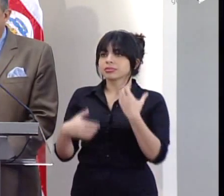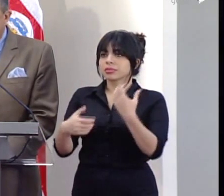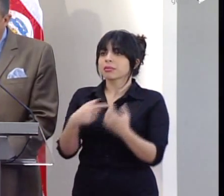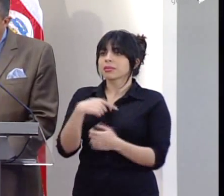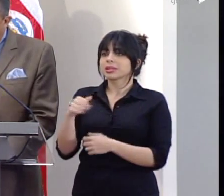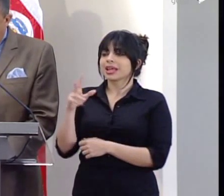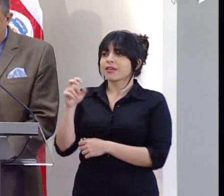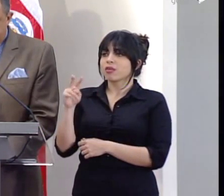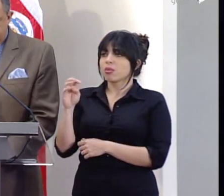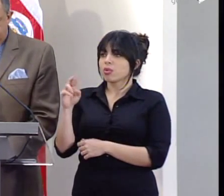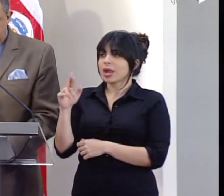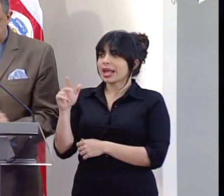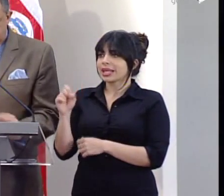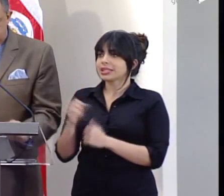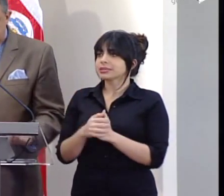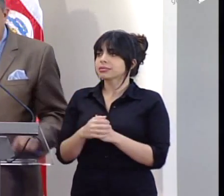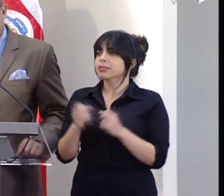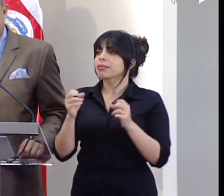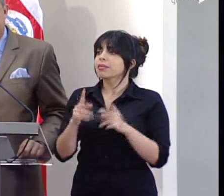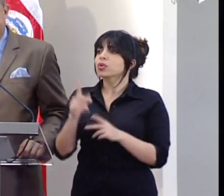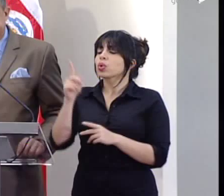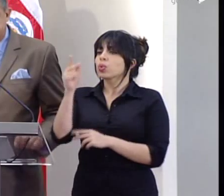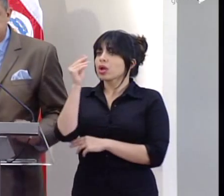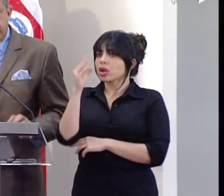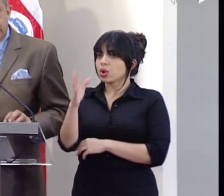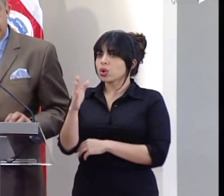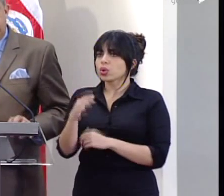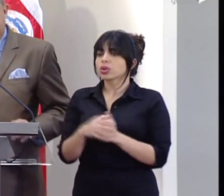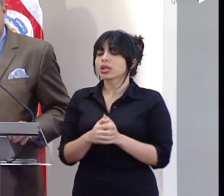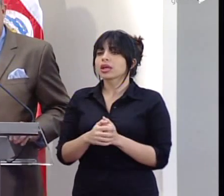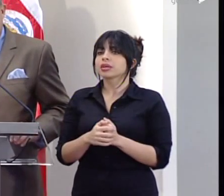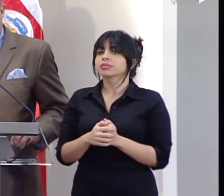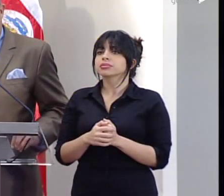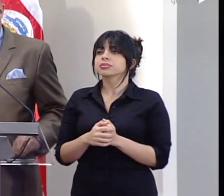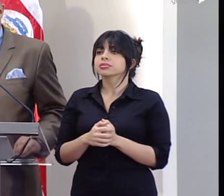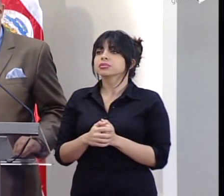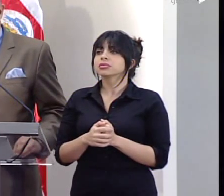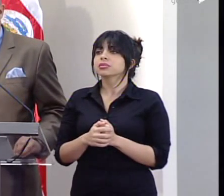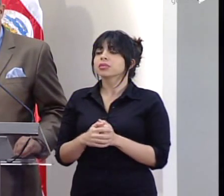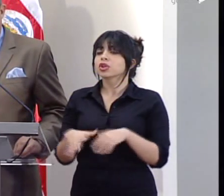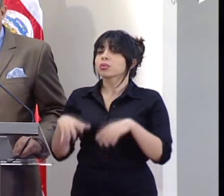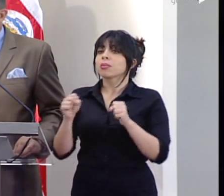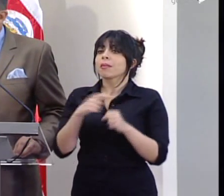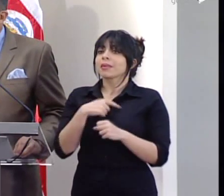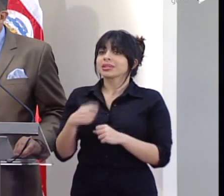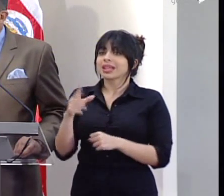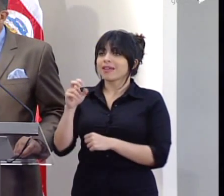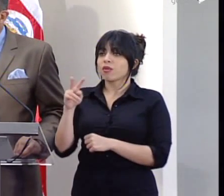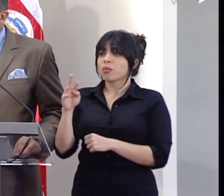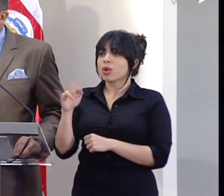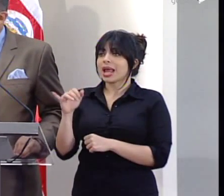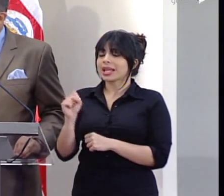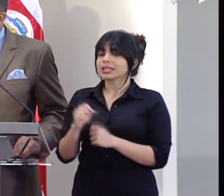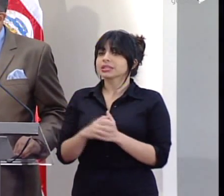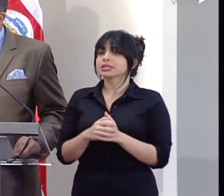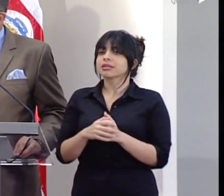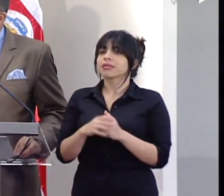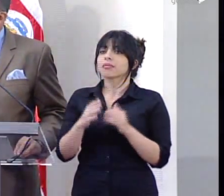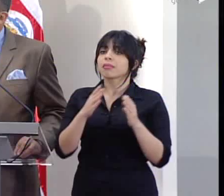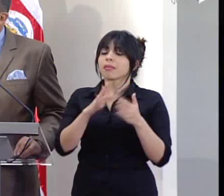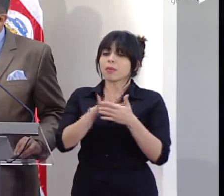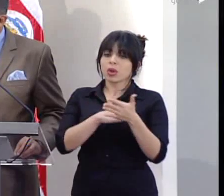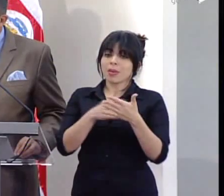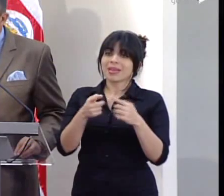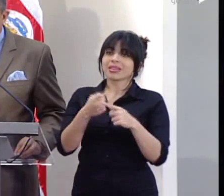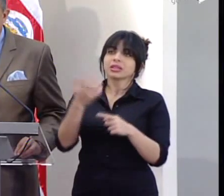Evo Morales. Permítanme una nota al pie. La toma de posesión del presidente Evo Morales estaba programada